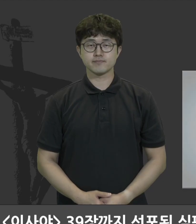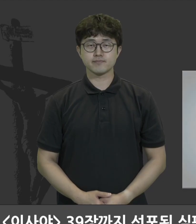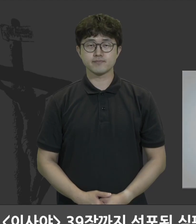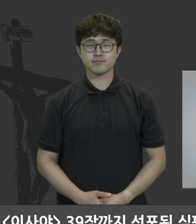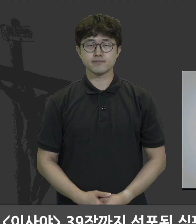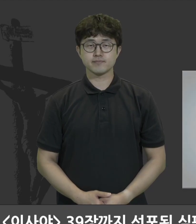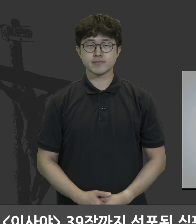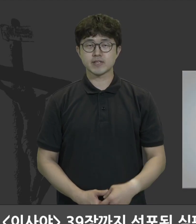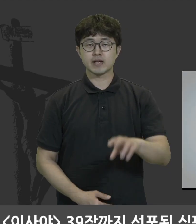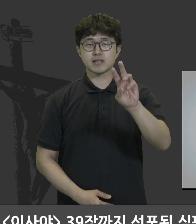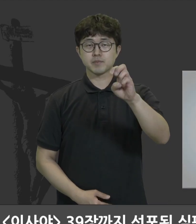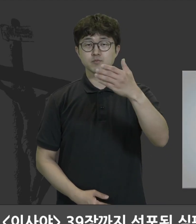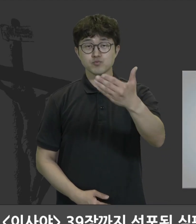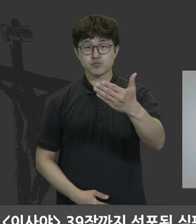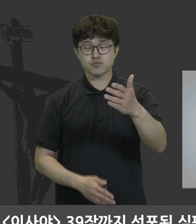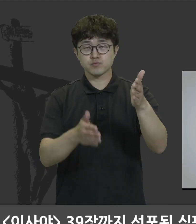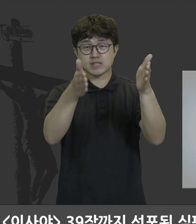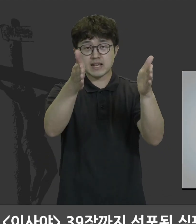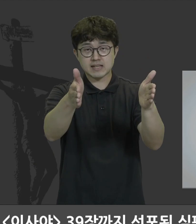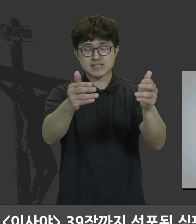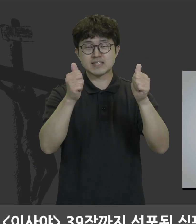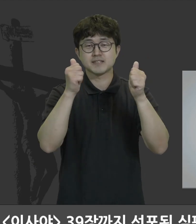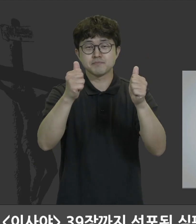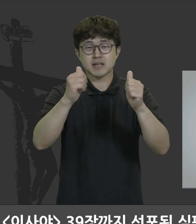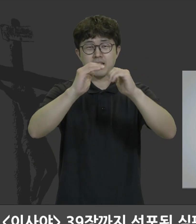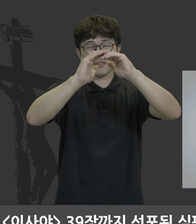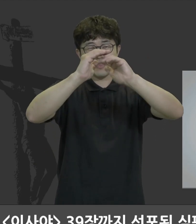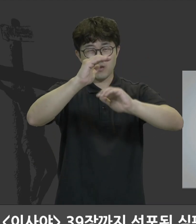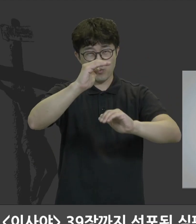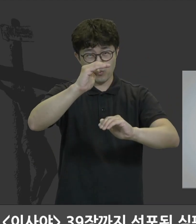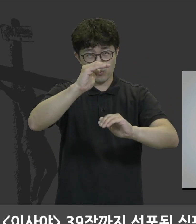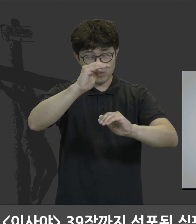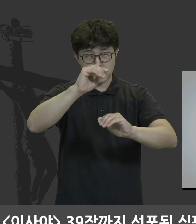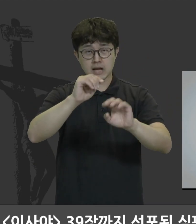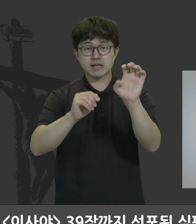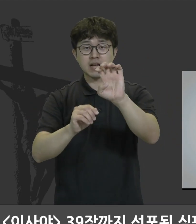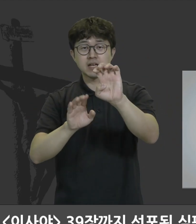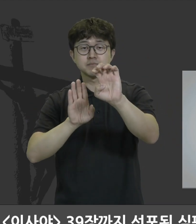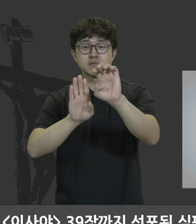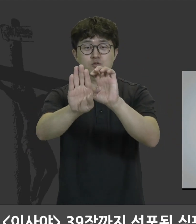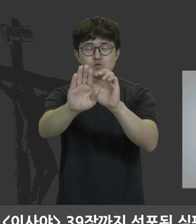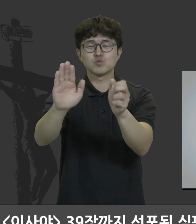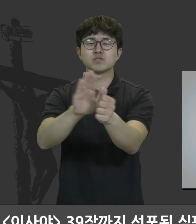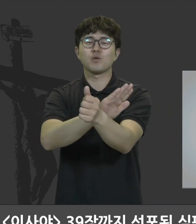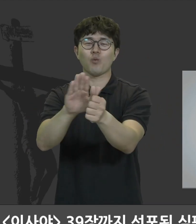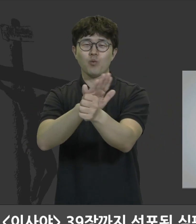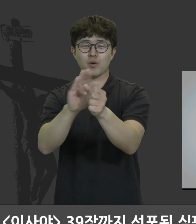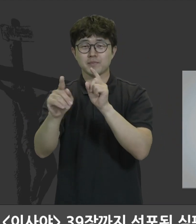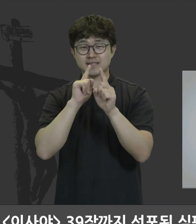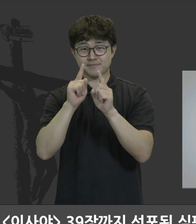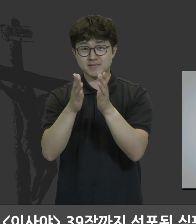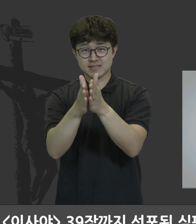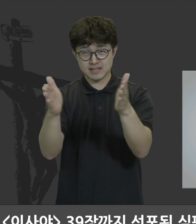이사야 39장까지 선포된 심판의 메시지를 바탕으로 40장 이후에는 위로의 메시지가